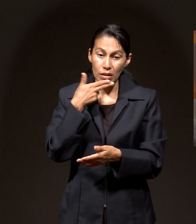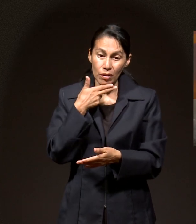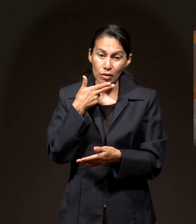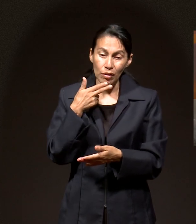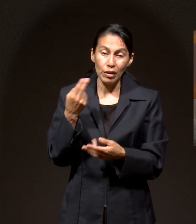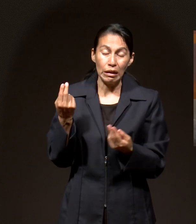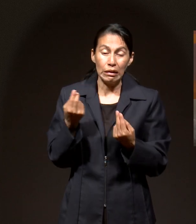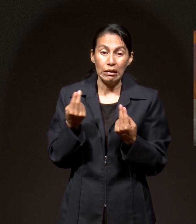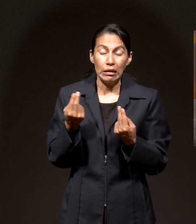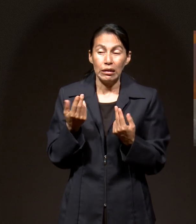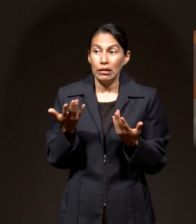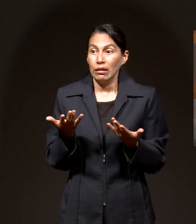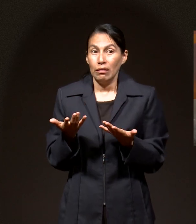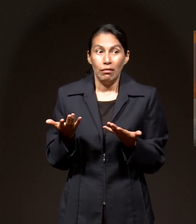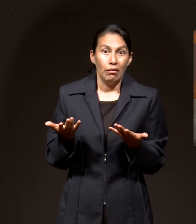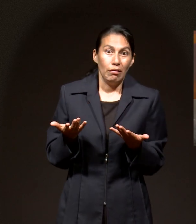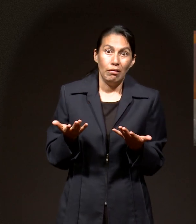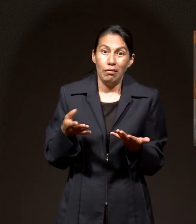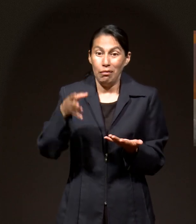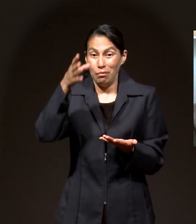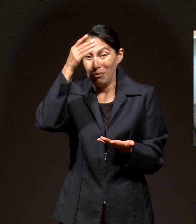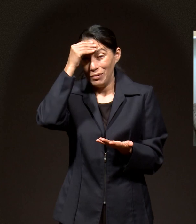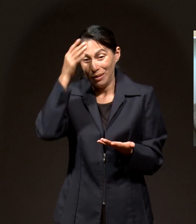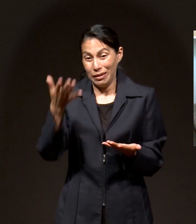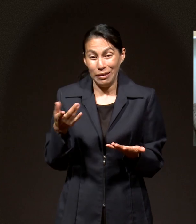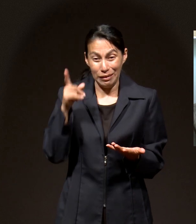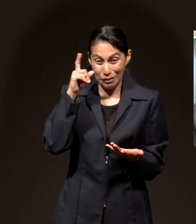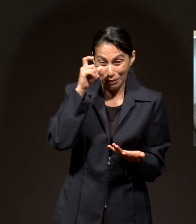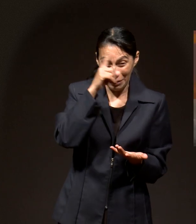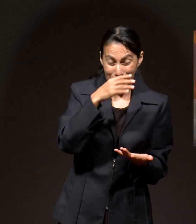nadar, pues ahora sí que en el mar abierto, ¿no?